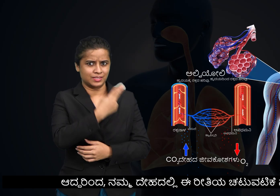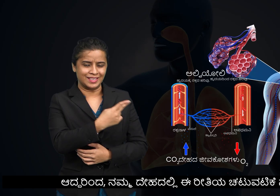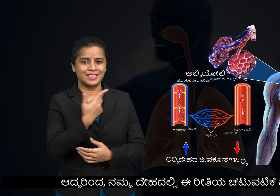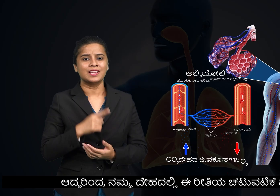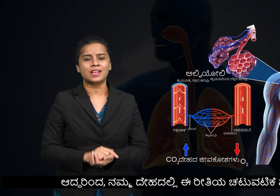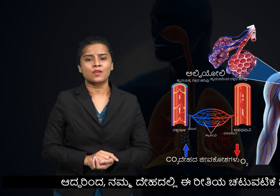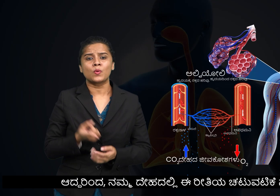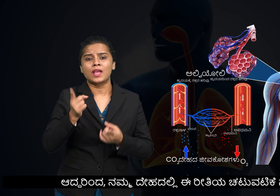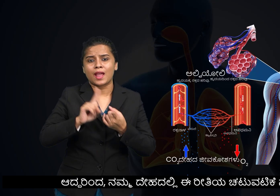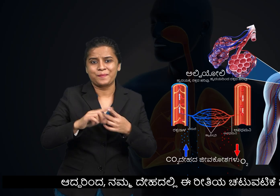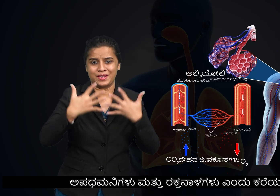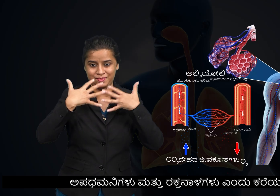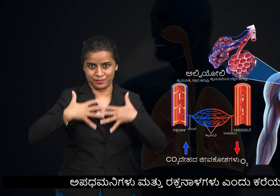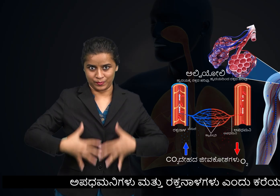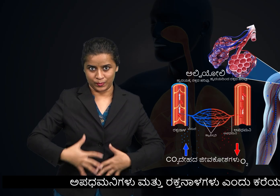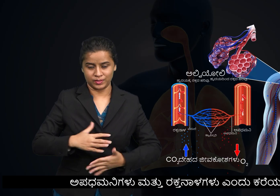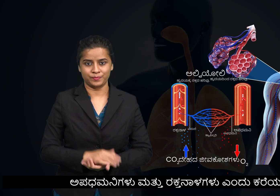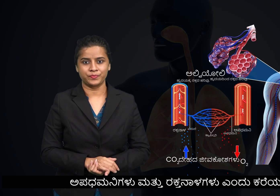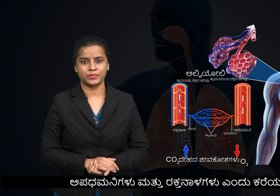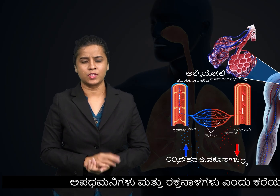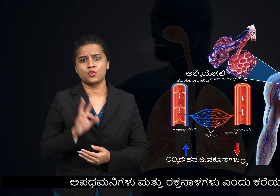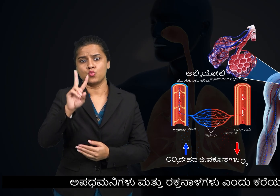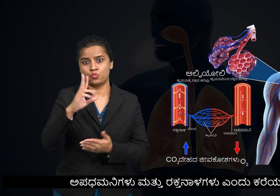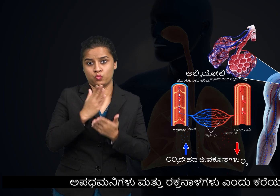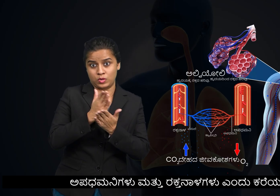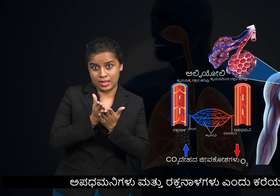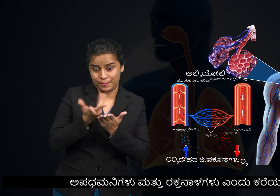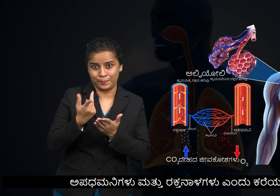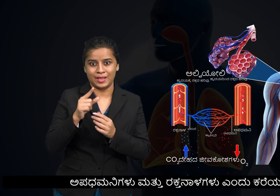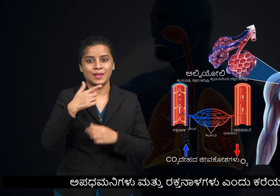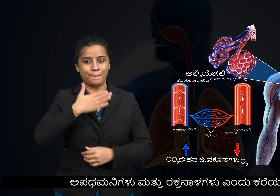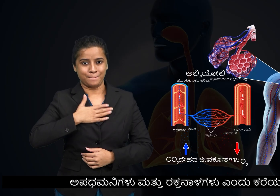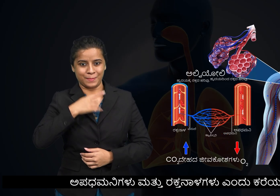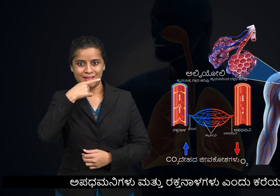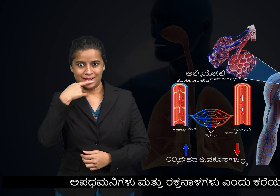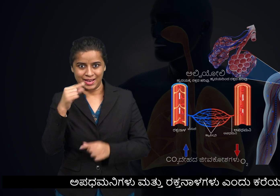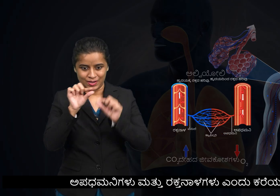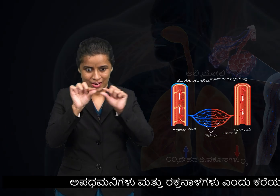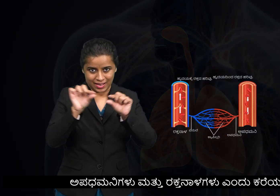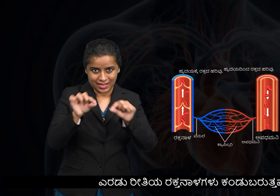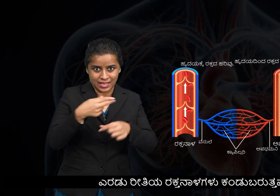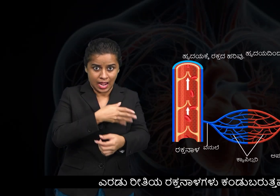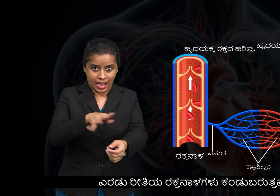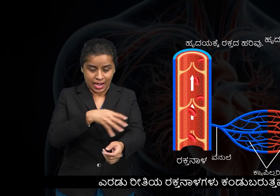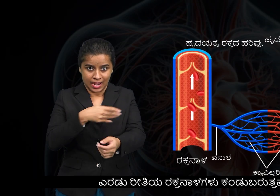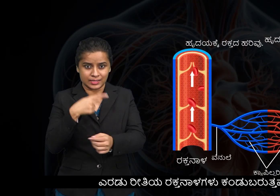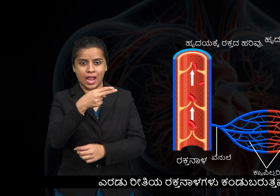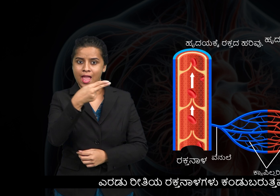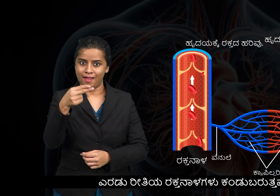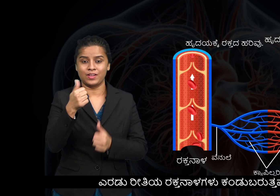ರೀತಿಯ ಚಟುವಟಿಕೆ ನಡೆಯಲು ಅಪಧಮನಿಗಳು ಮತ್ತು ರಕ್ತನಾಳಗಳು ಎಂದು ಕರೆಯಲ್ಪಡುವ 2